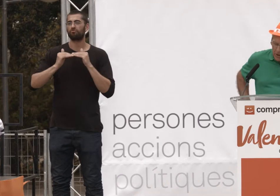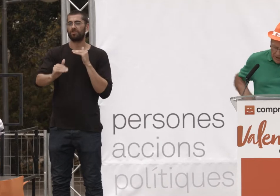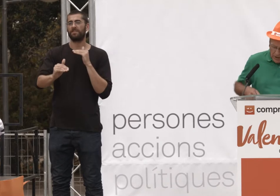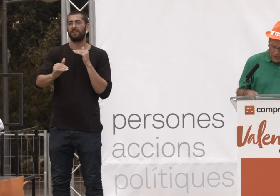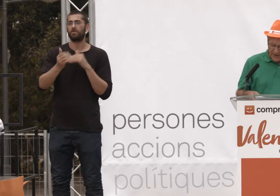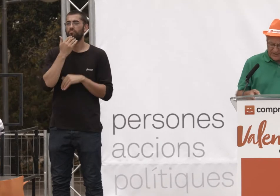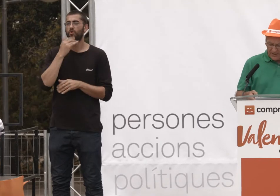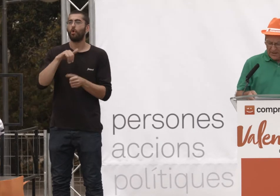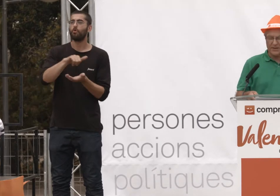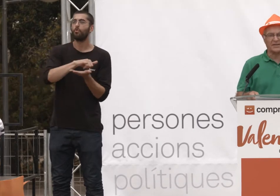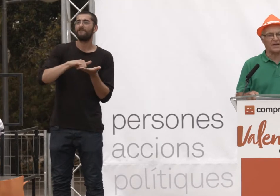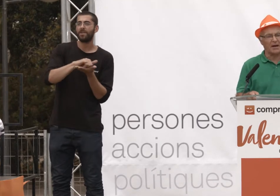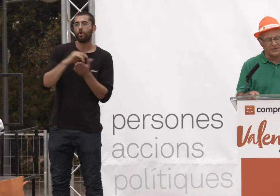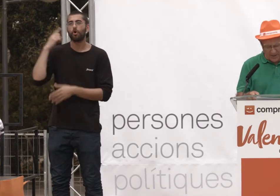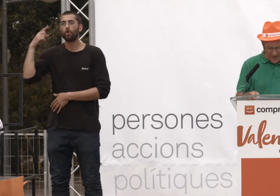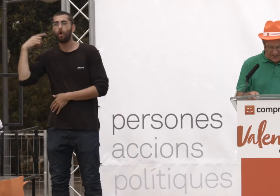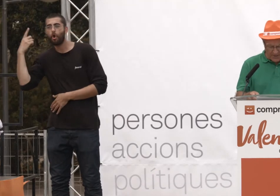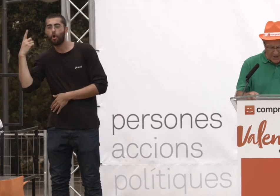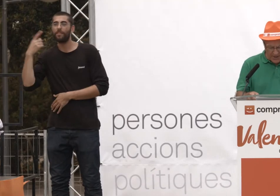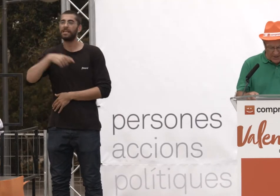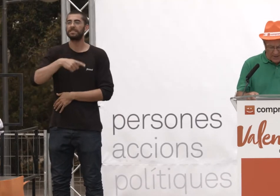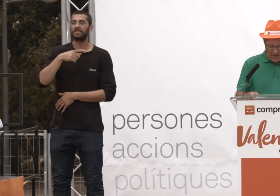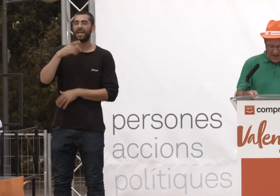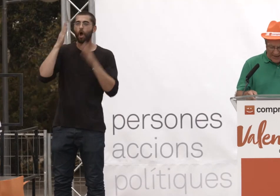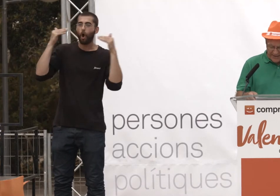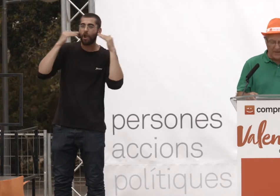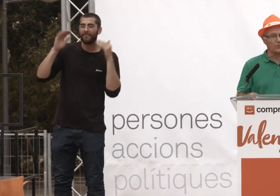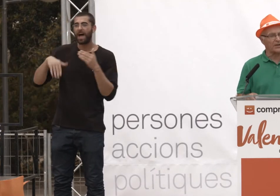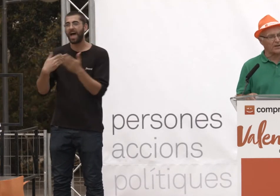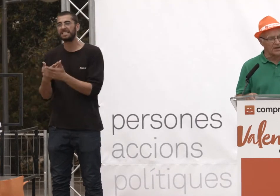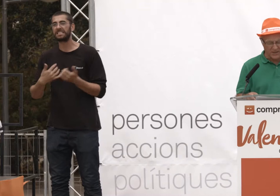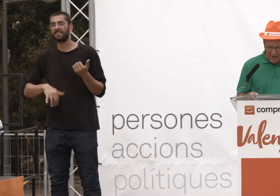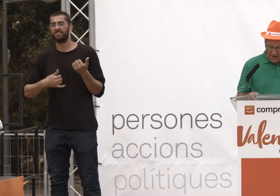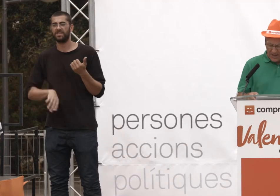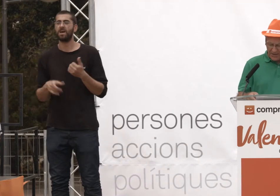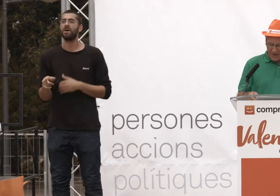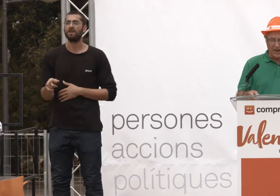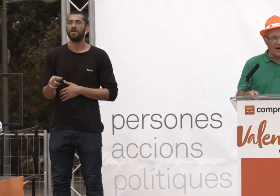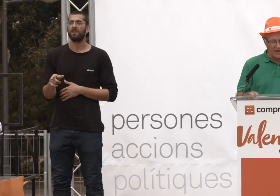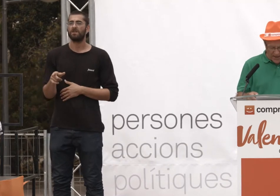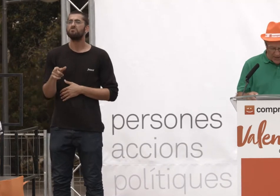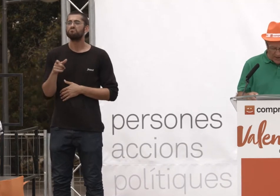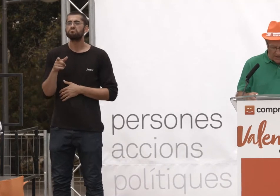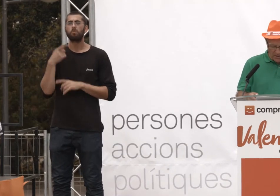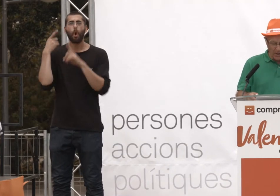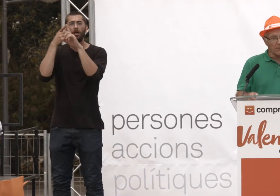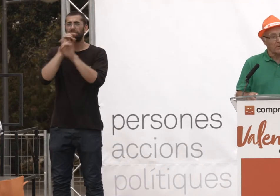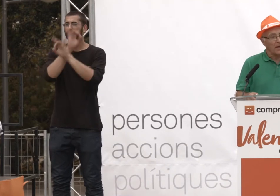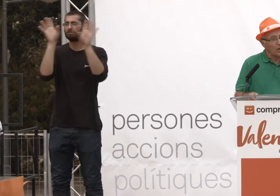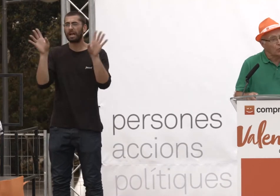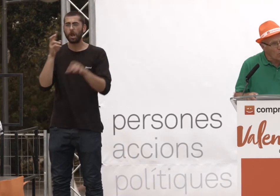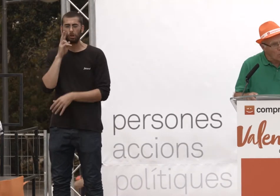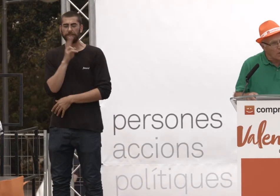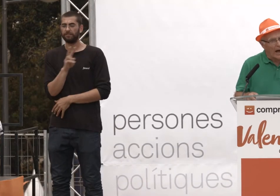Nova York a Londres, des d'Amsterdam a Sevilla, aquesta és una tendència generalitzada